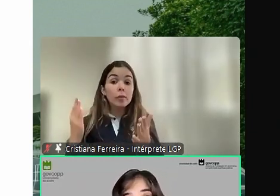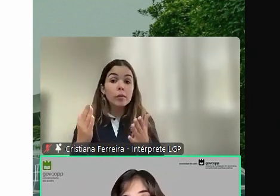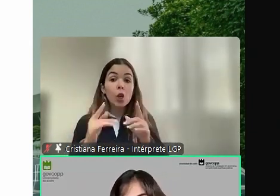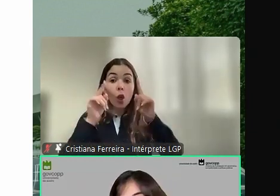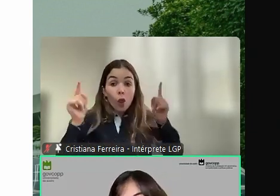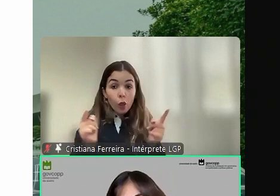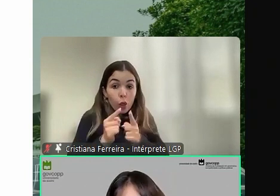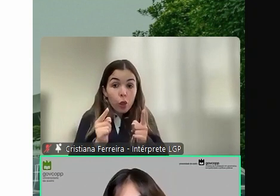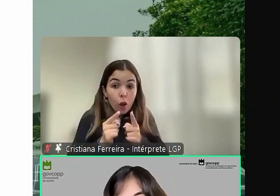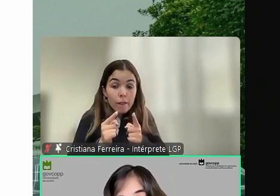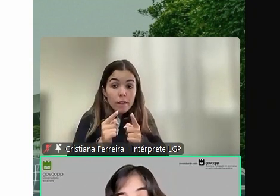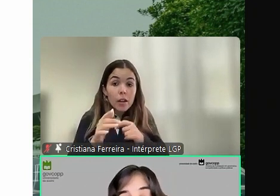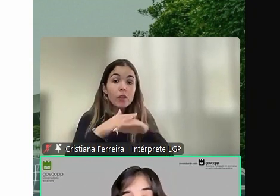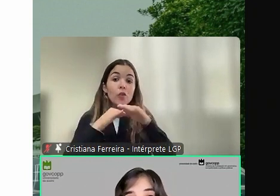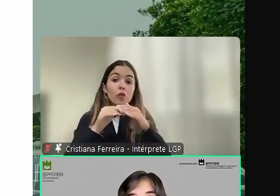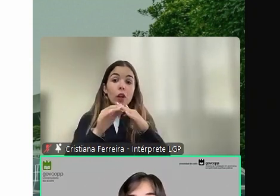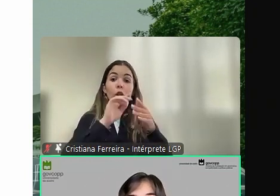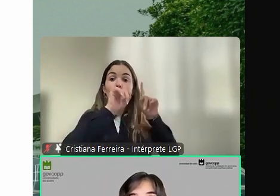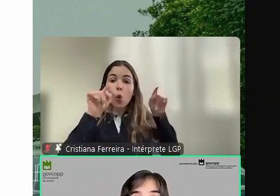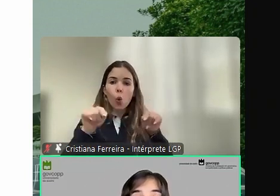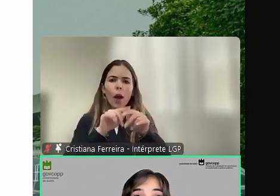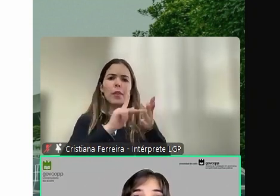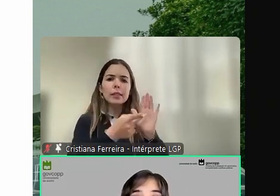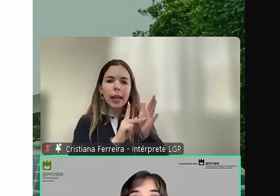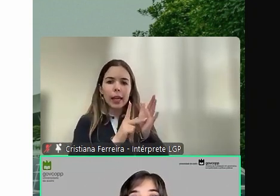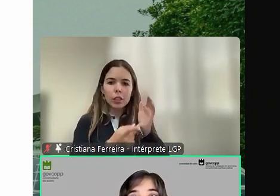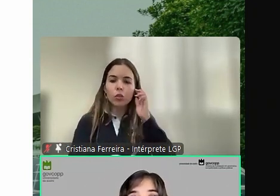resumo feito pelos quadros técnicos, obviamente,